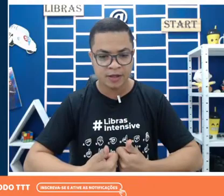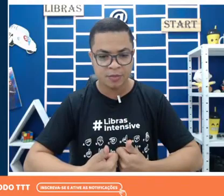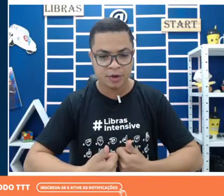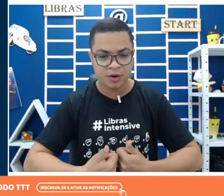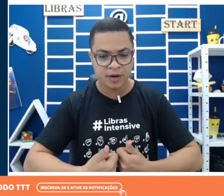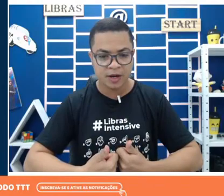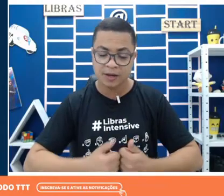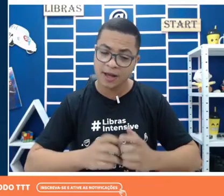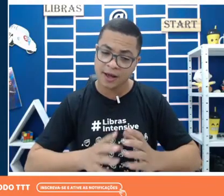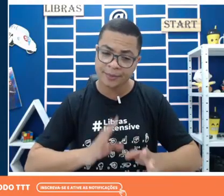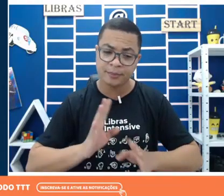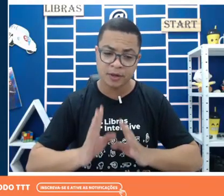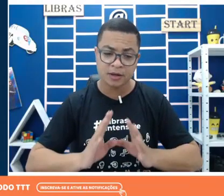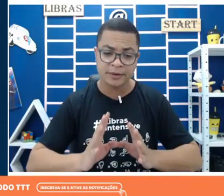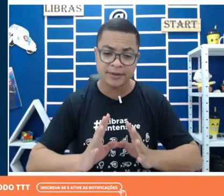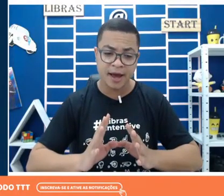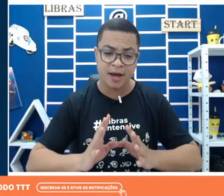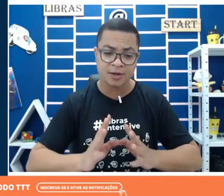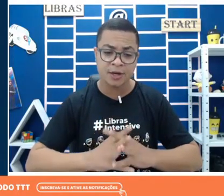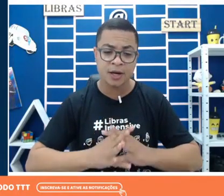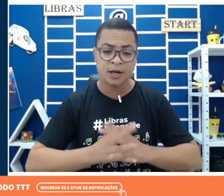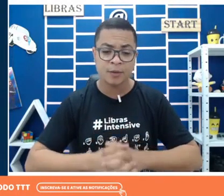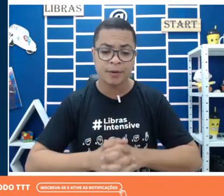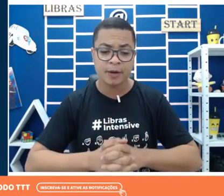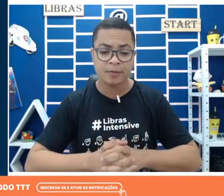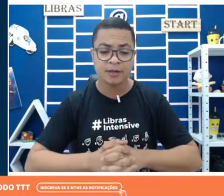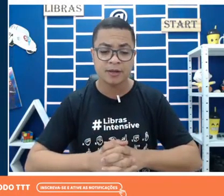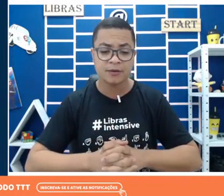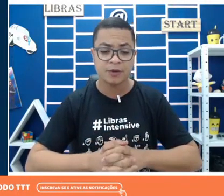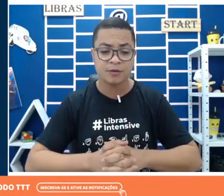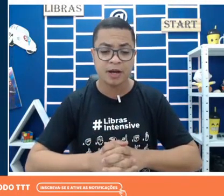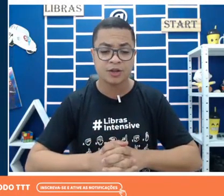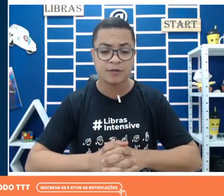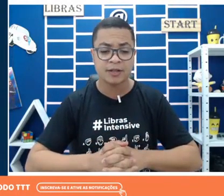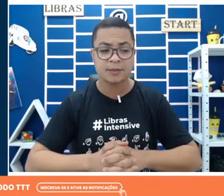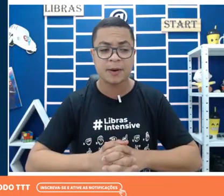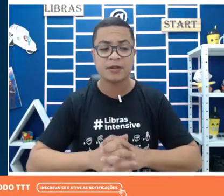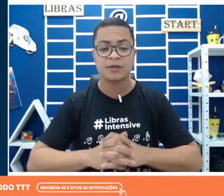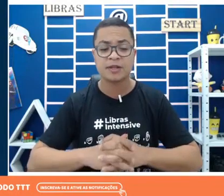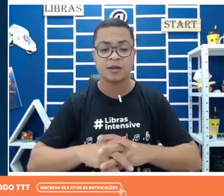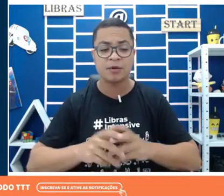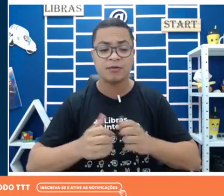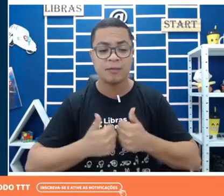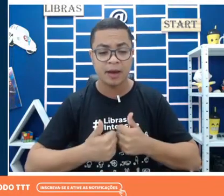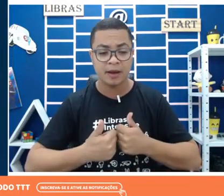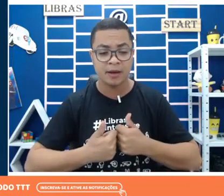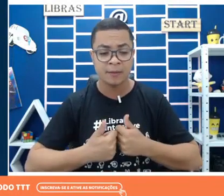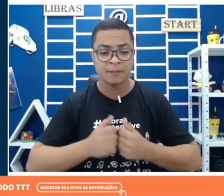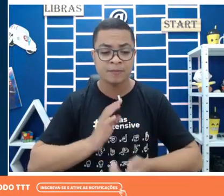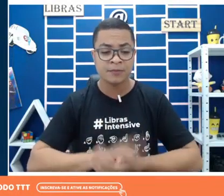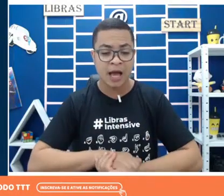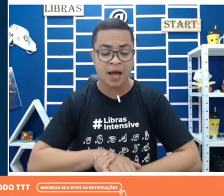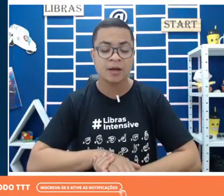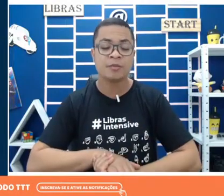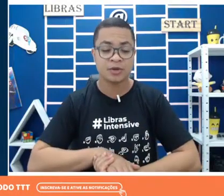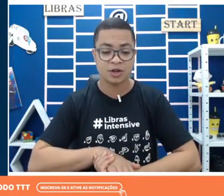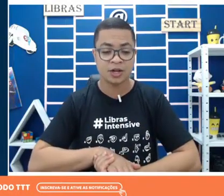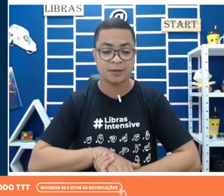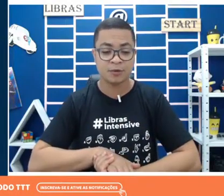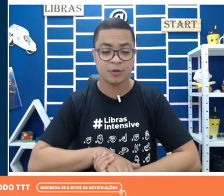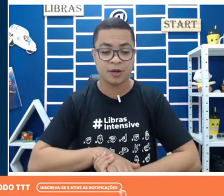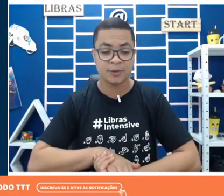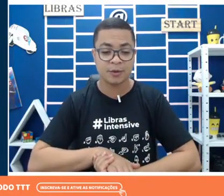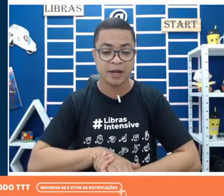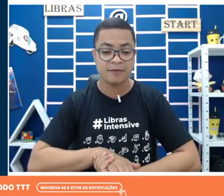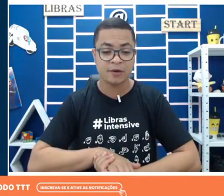Vamos ver, tem um pessoal aí que ainda tá mandando mensagem. Eu primeiro preciso do feedback de vocês para ver se vocês estão me ouvindo bem. Tá, o pessoal